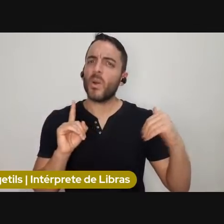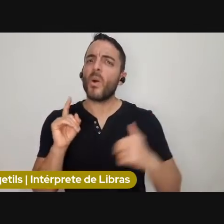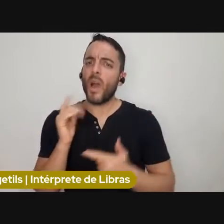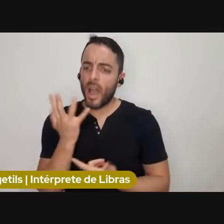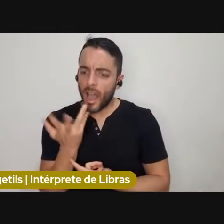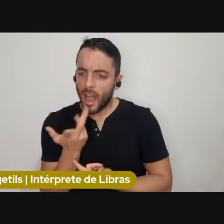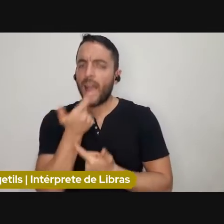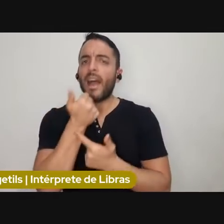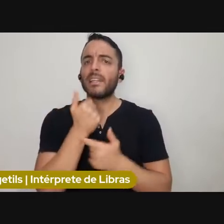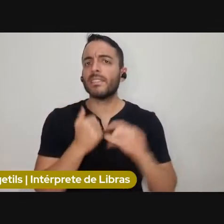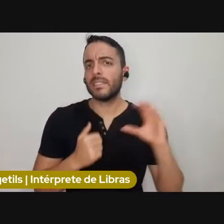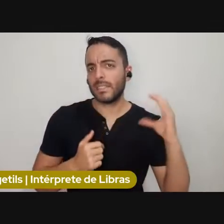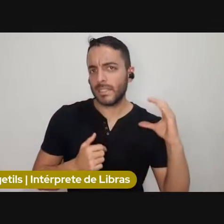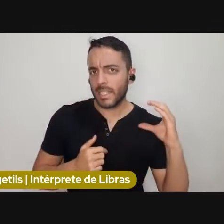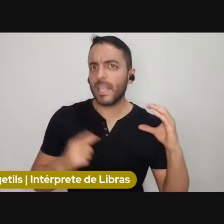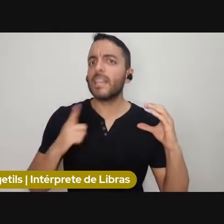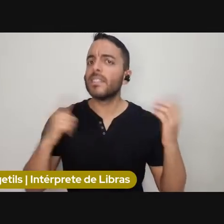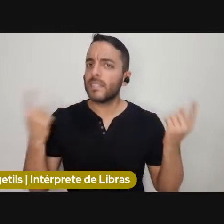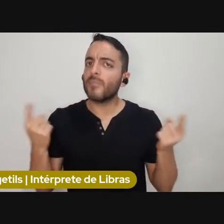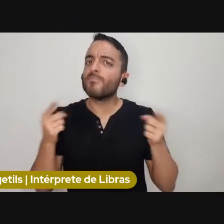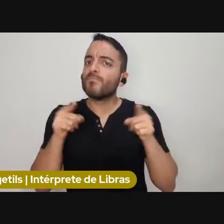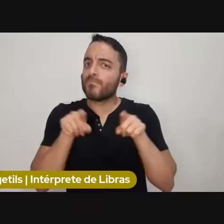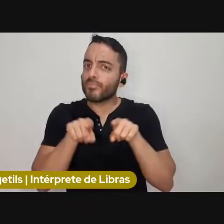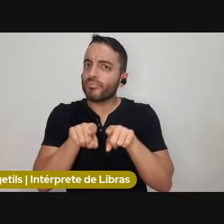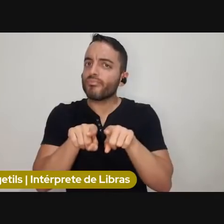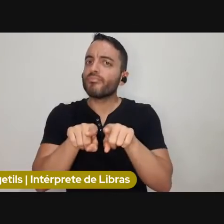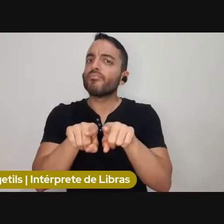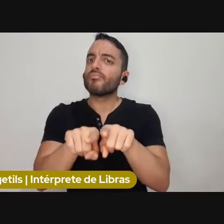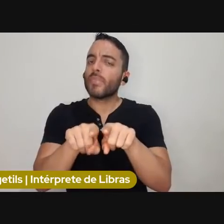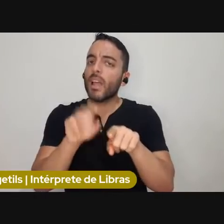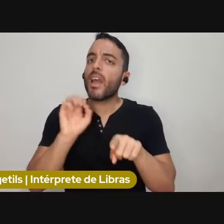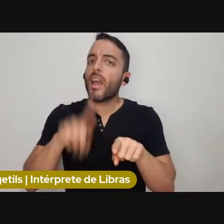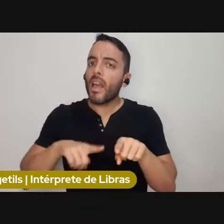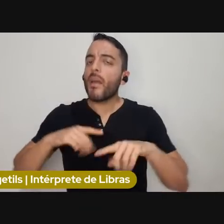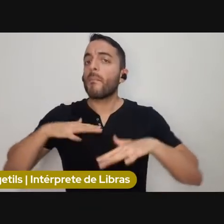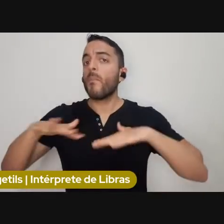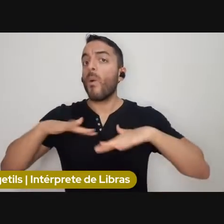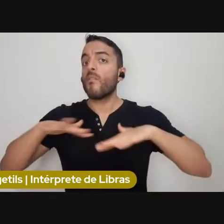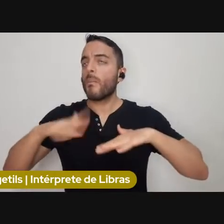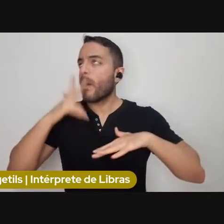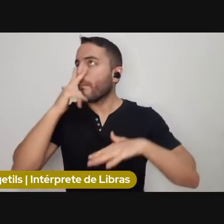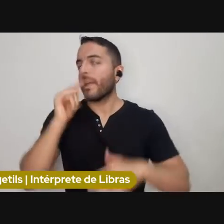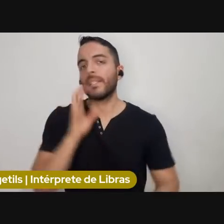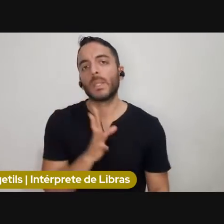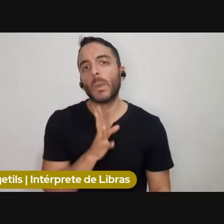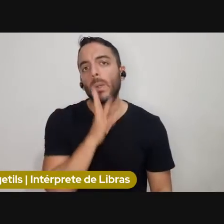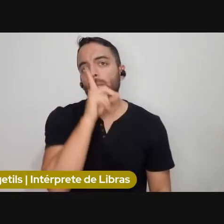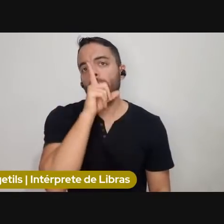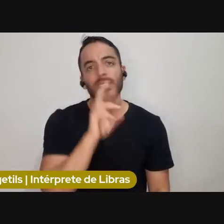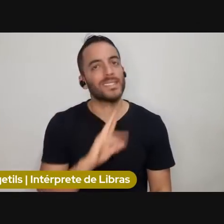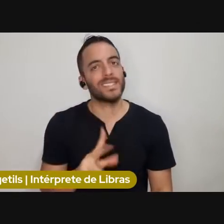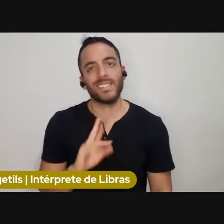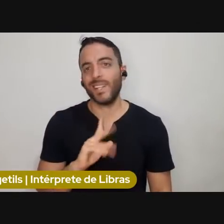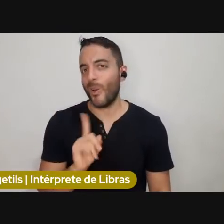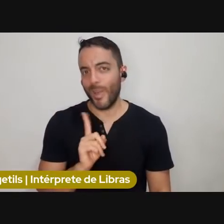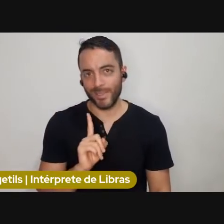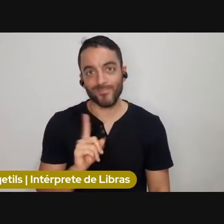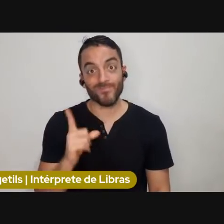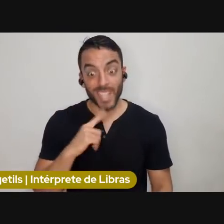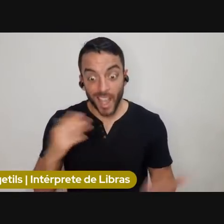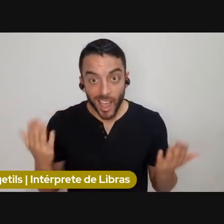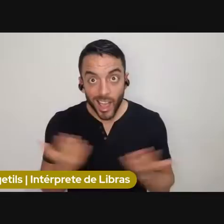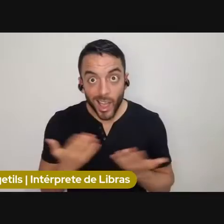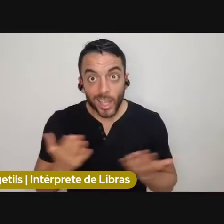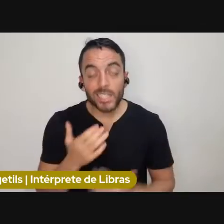arte. Caminham juntas, os movimentos, né? Não é coincidência que nesse ano nós celebramos 100 anos de